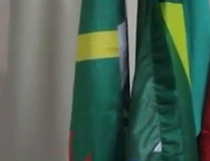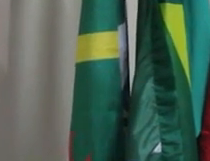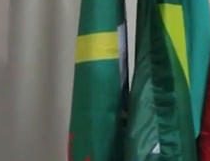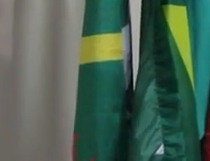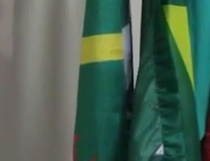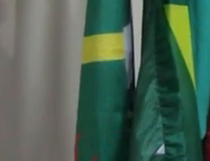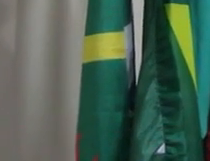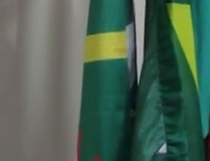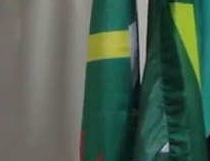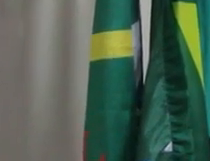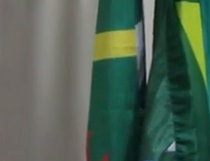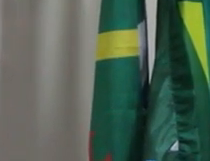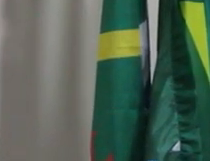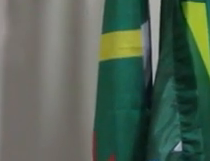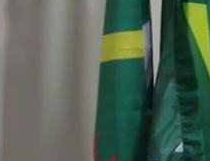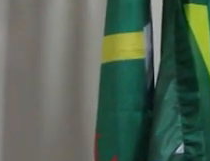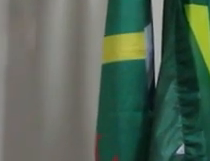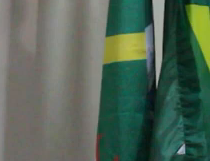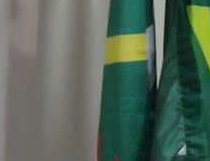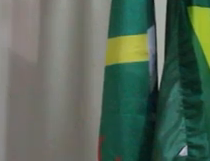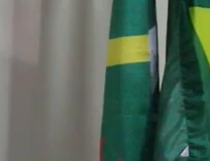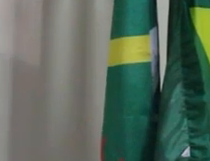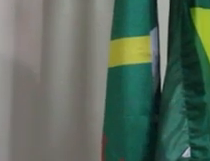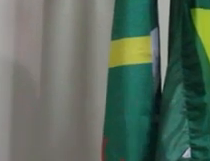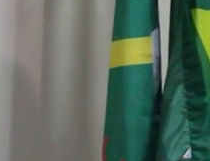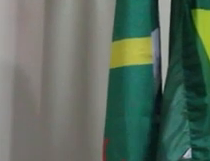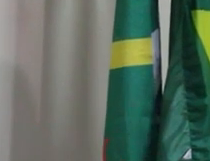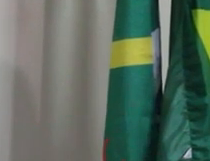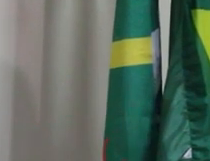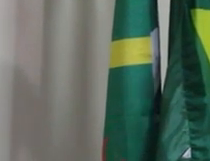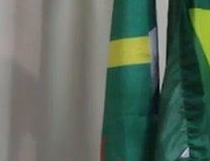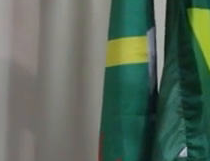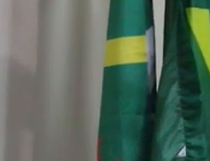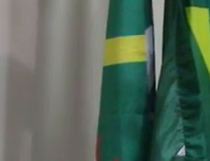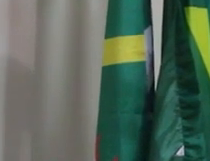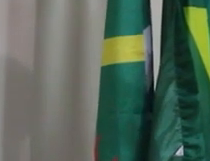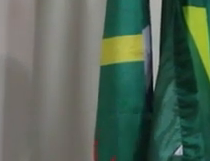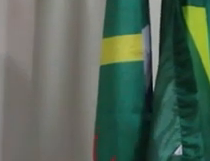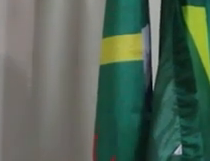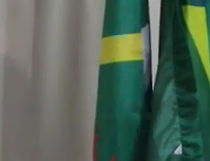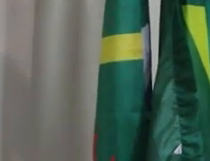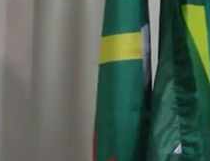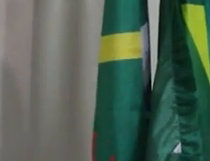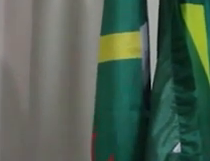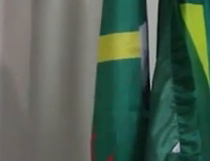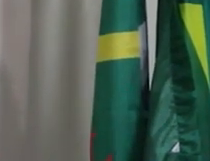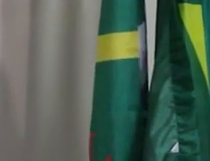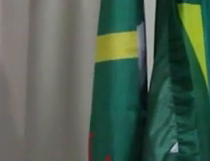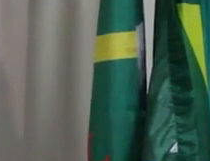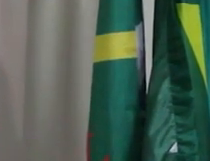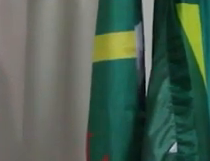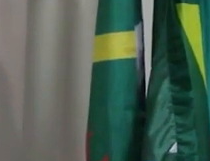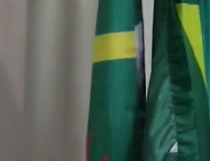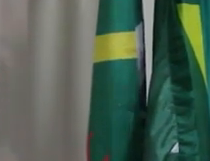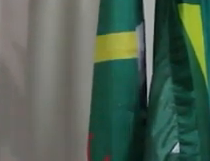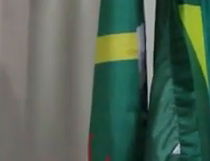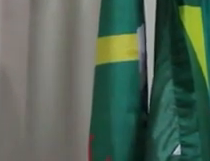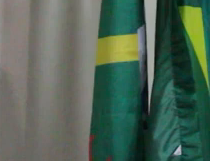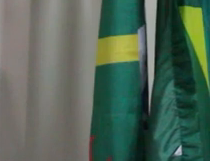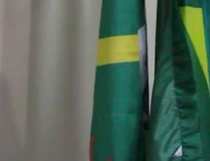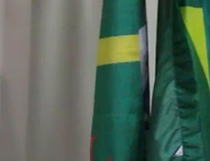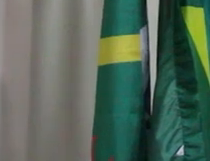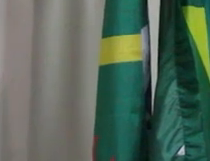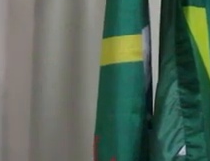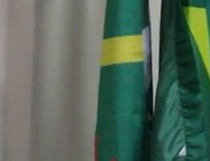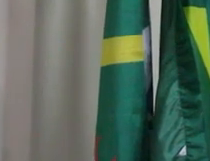olha, por que o Visconde Nácar não foi reformado antes? O Ivan acompanhou, o Ivan acionou o Ministério Público, foi